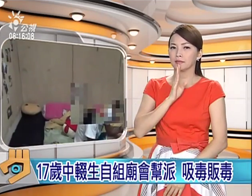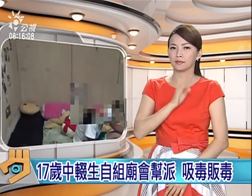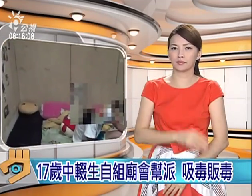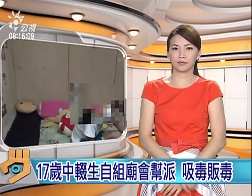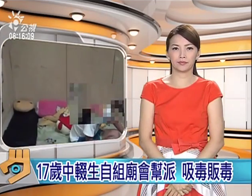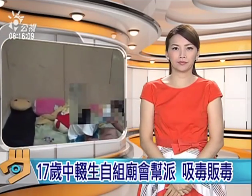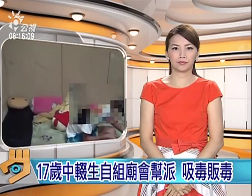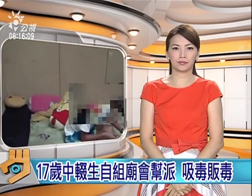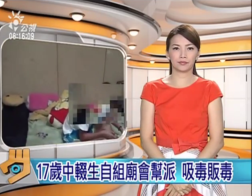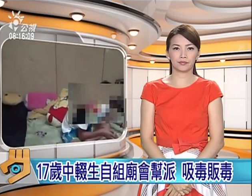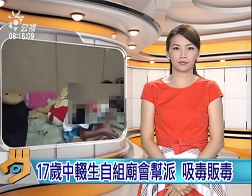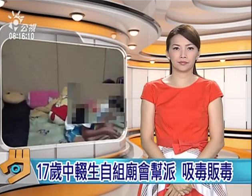中辍生。